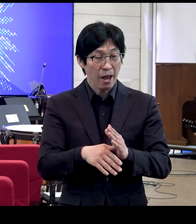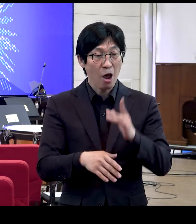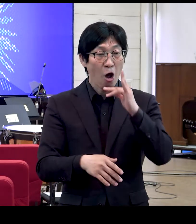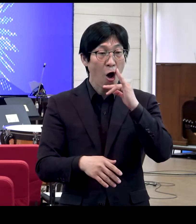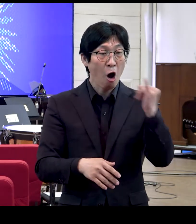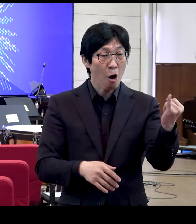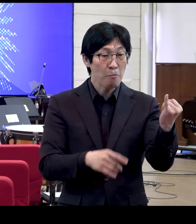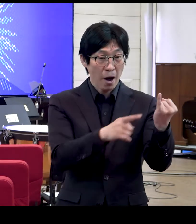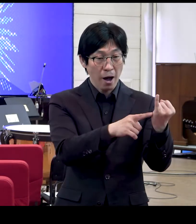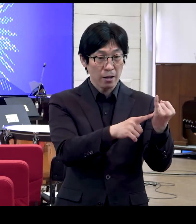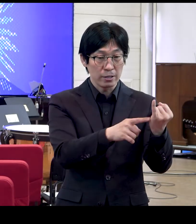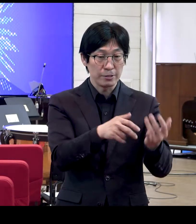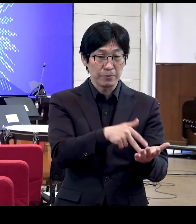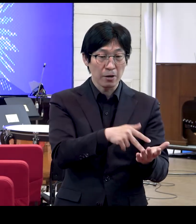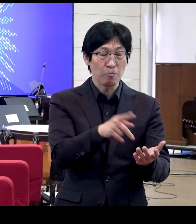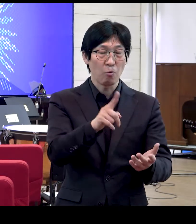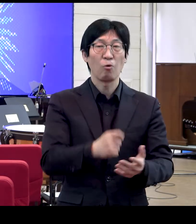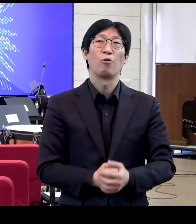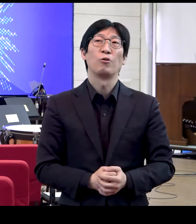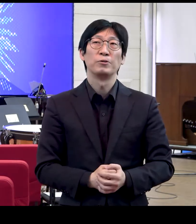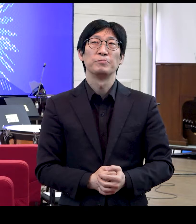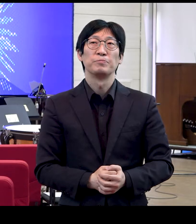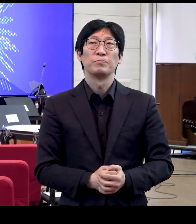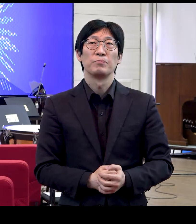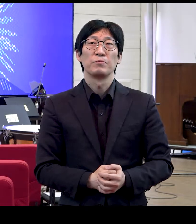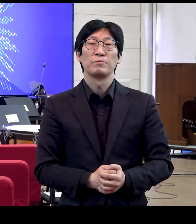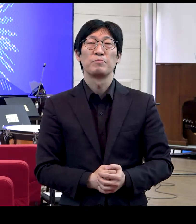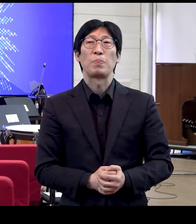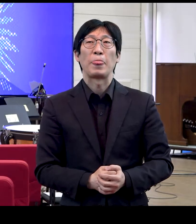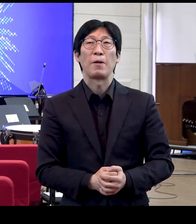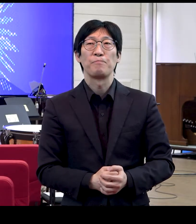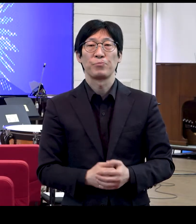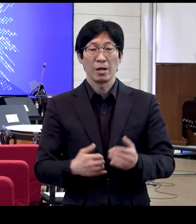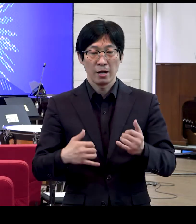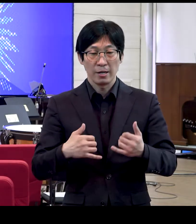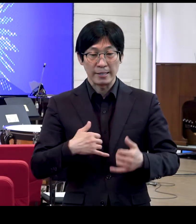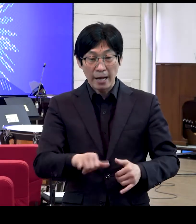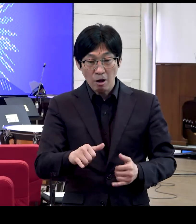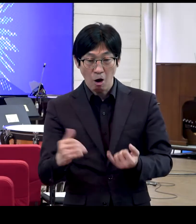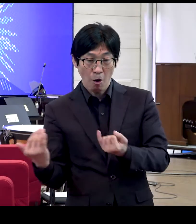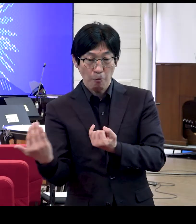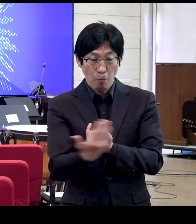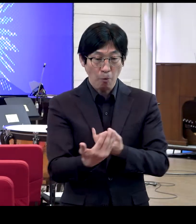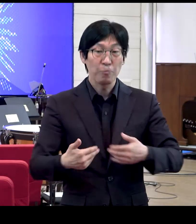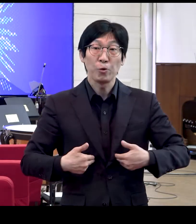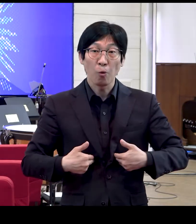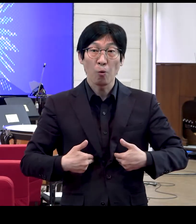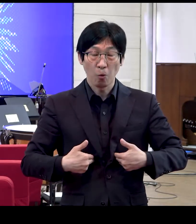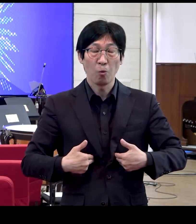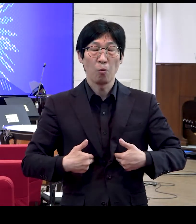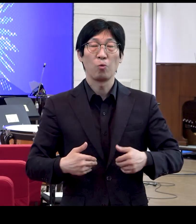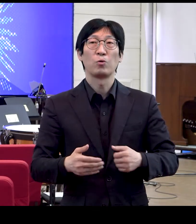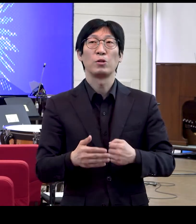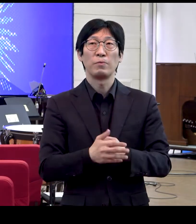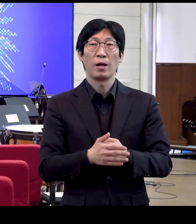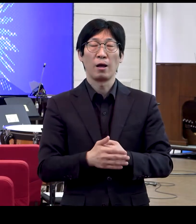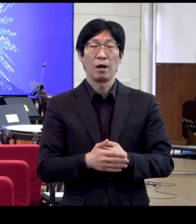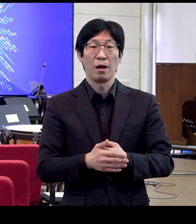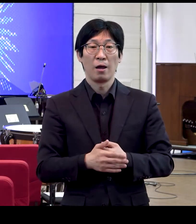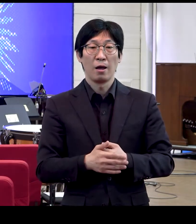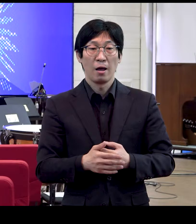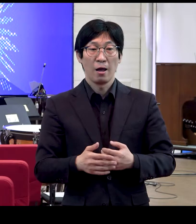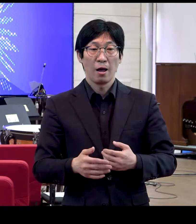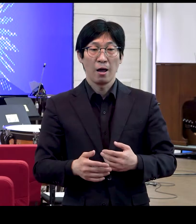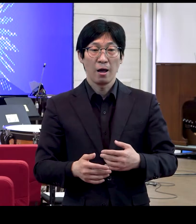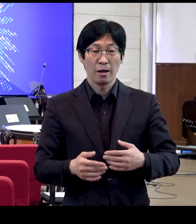그걸 그대로 그냥 두고 볼 수가 없어서 정말 자녀를 지켜야 하기 때문에 사실 그 상황에서 가장 힘든 사람은